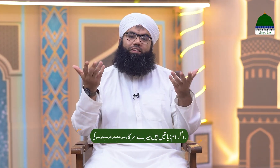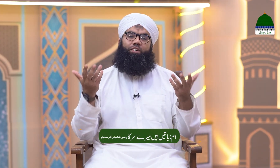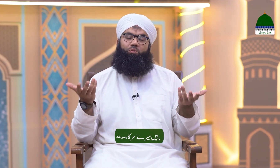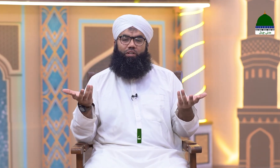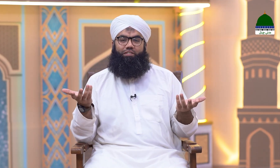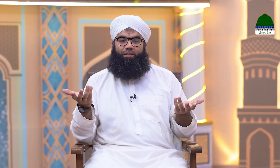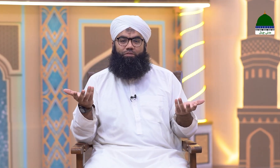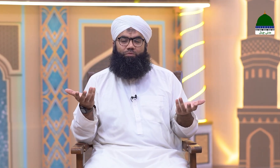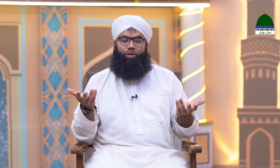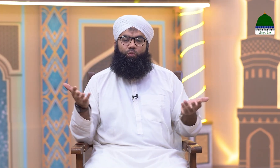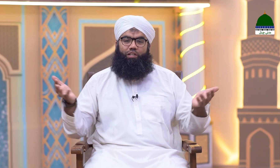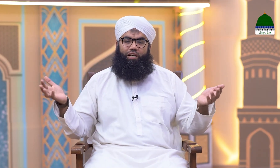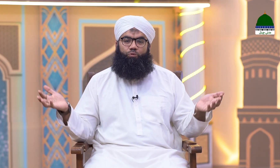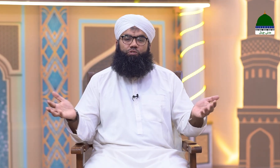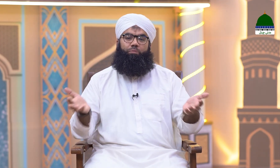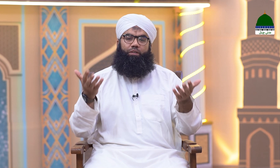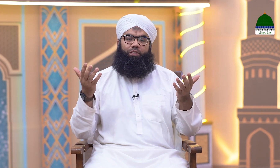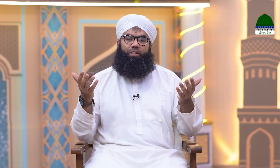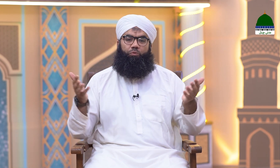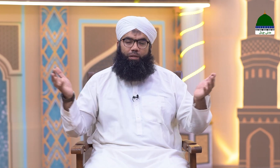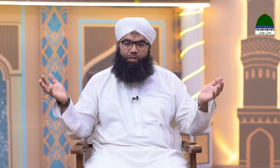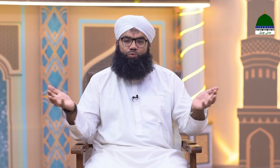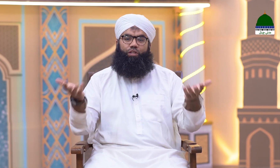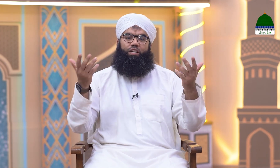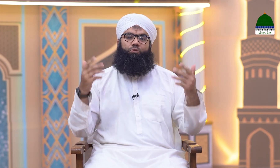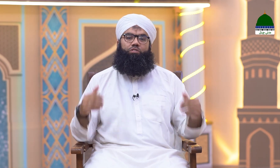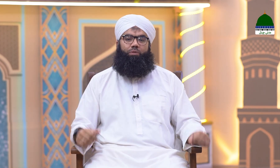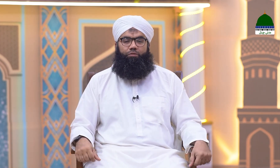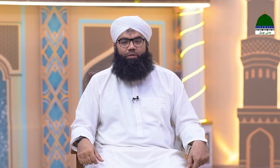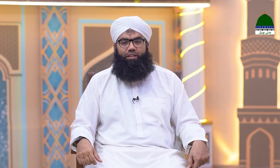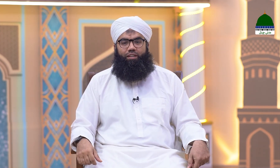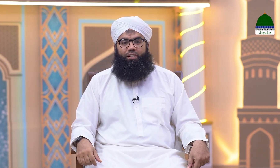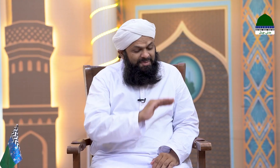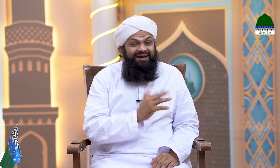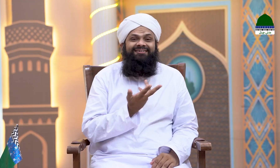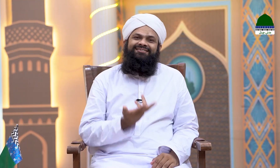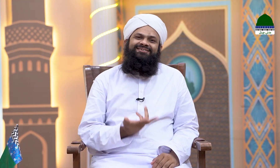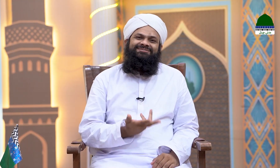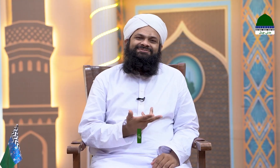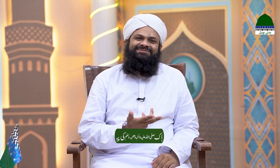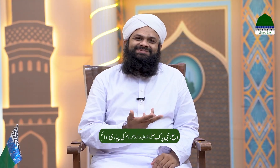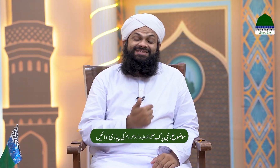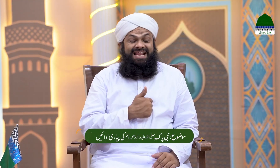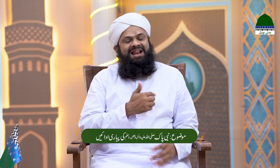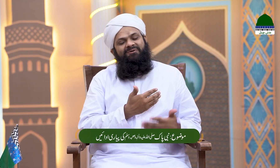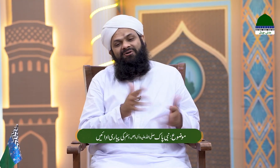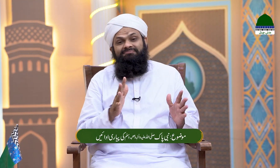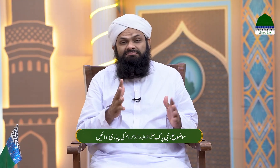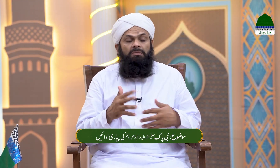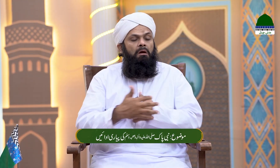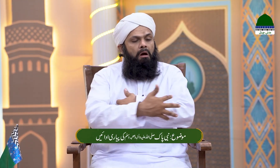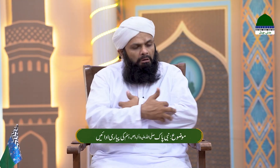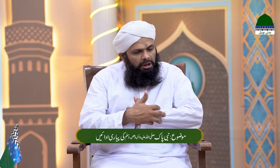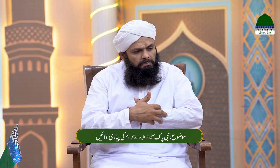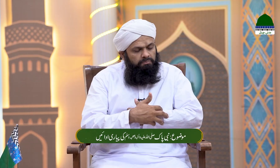مل جاتے ہیں حضور علیہ السلام، ان کے ساتھ خوش طبعی فرما رہے ہیں، ان کے بچوں کے ساتھ خوش طبعی فرما رہے ہیں۔ اللہ اکبر، امیر و غریب کی دعوت